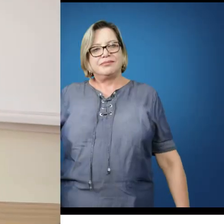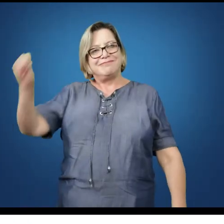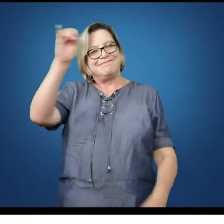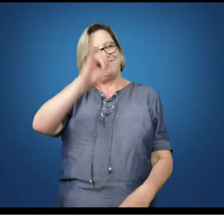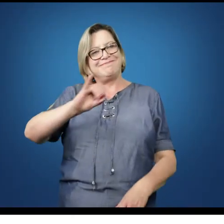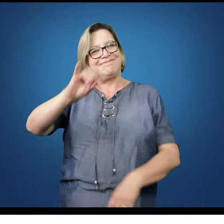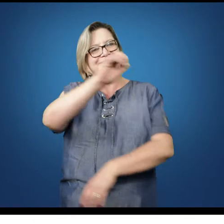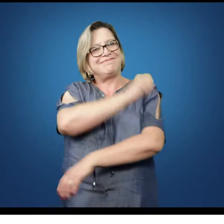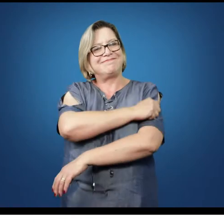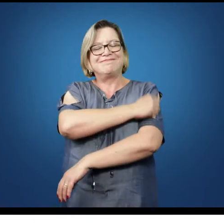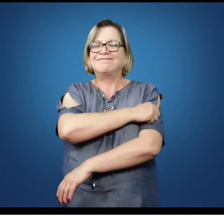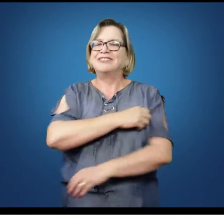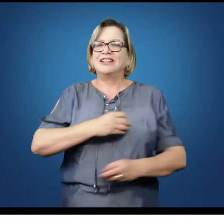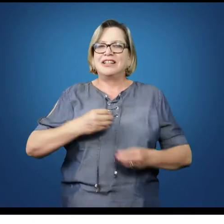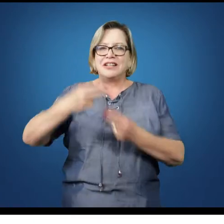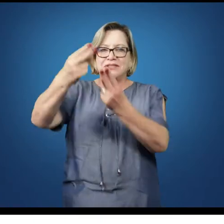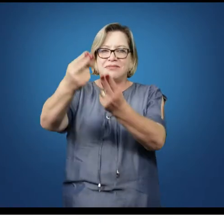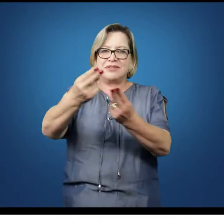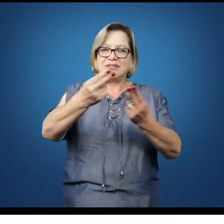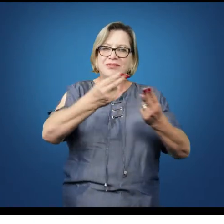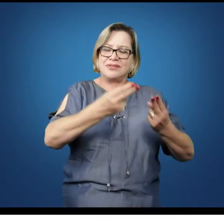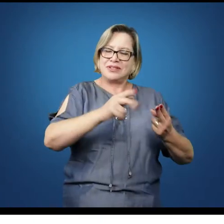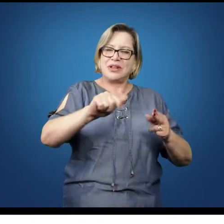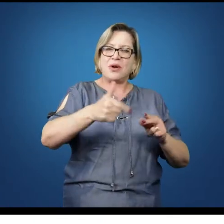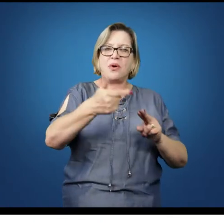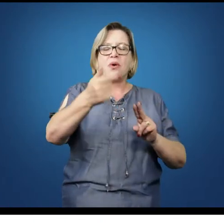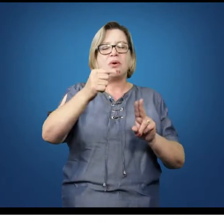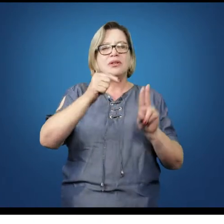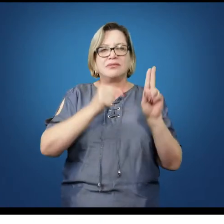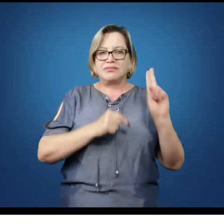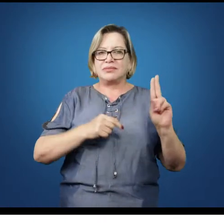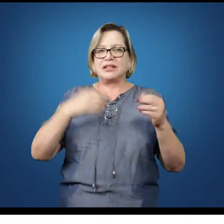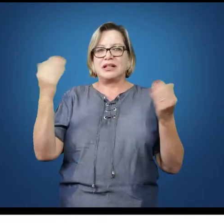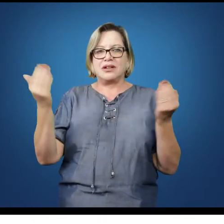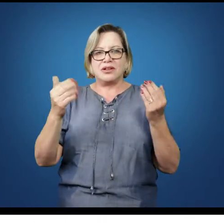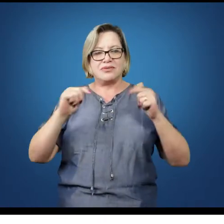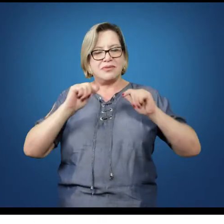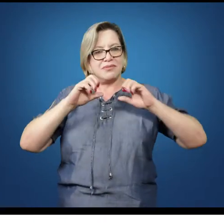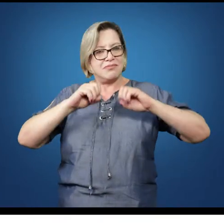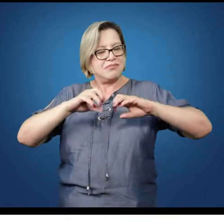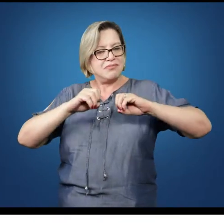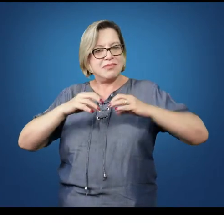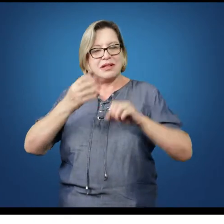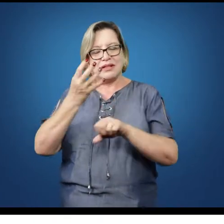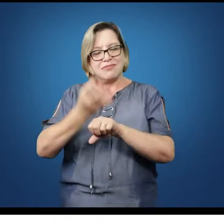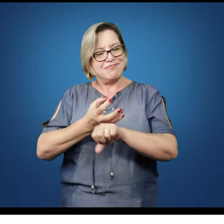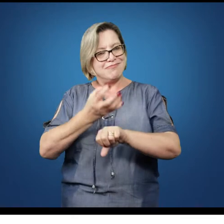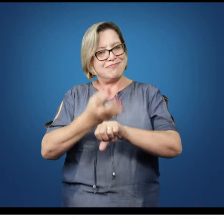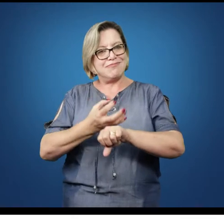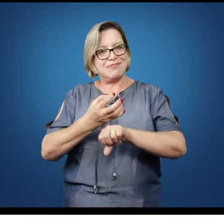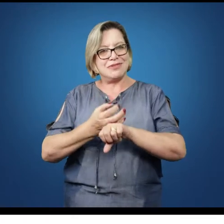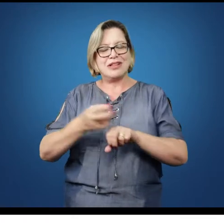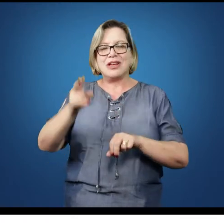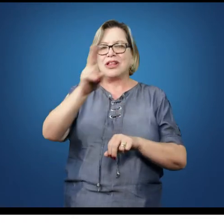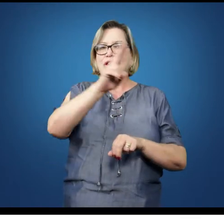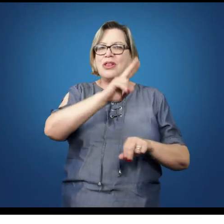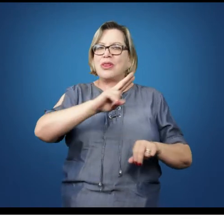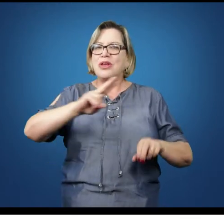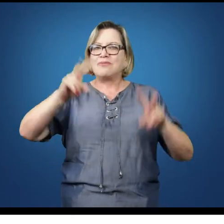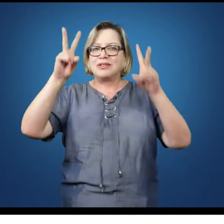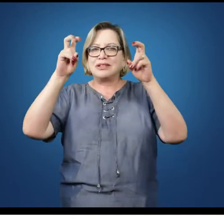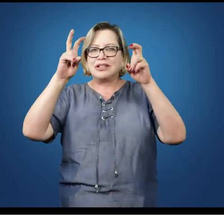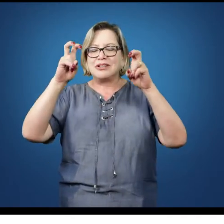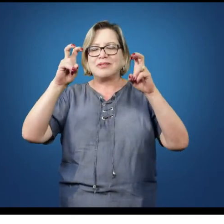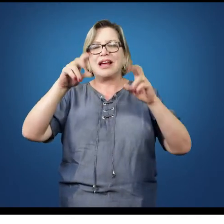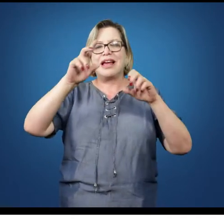Olá, acadêmicos, bem-vindos a mais essa unidade que nós vamos trabalhar agora na disciplina de Fisiologia do Exercício, denominada